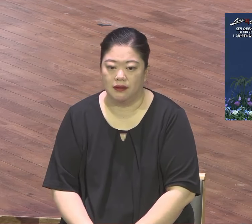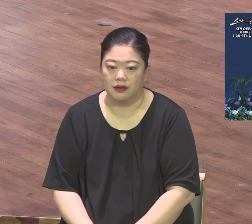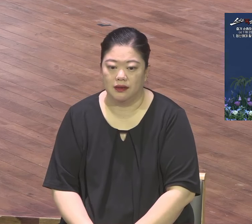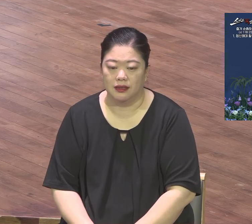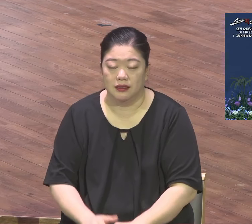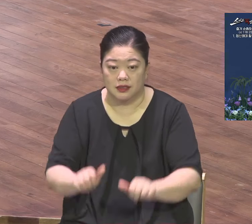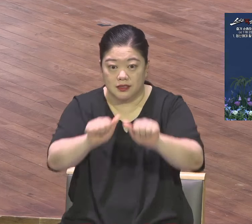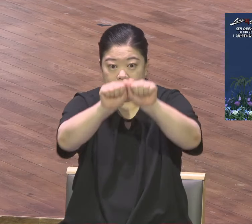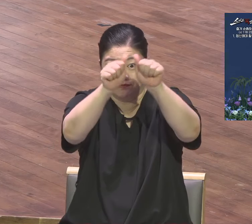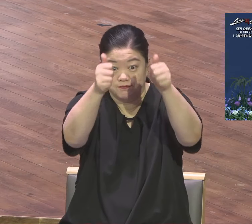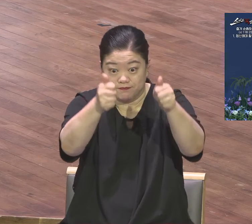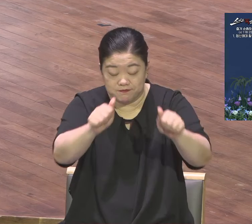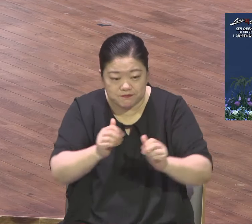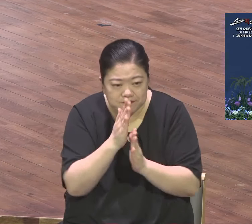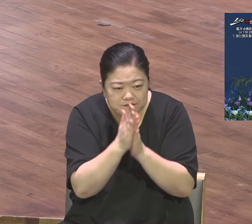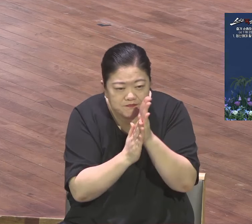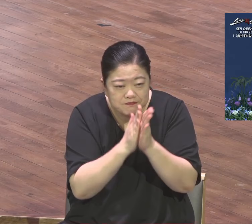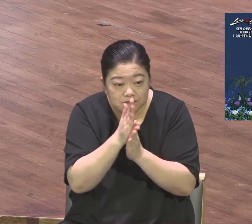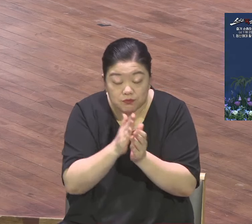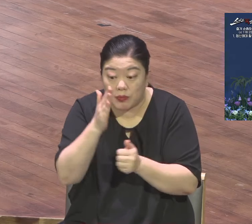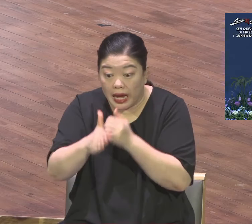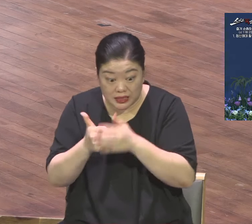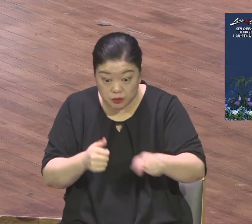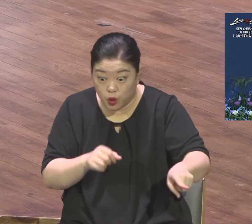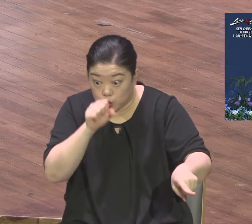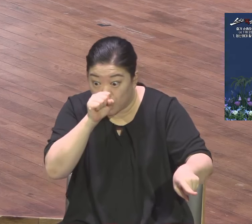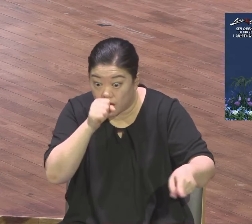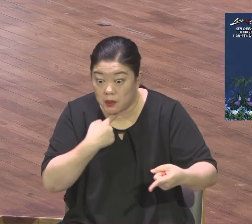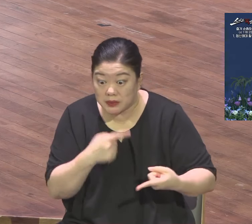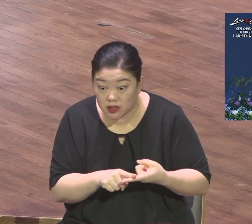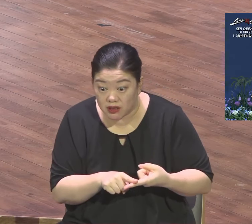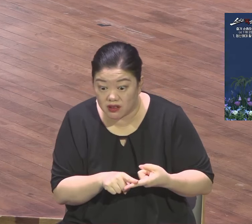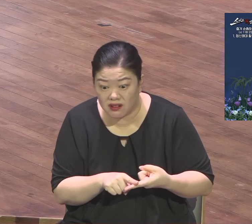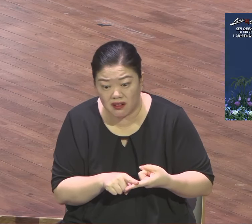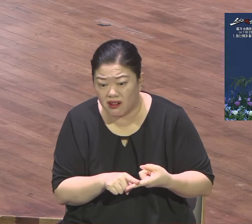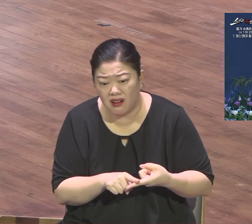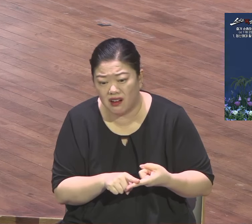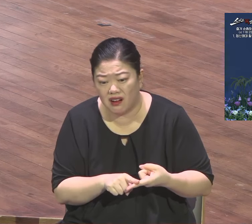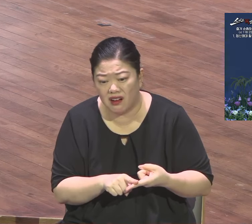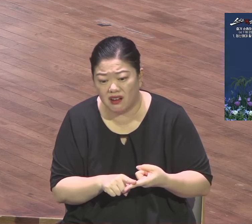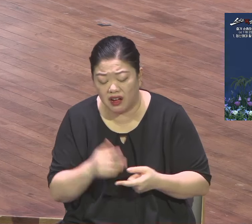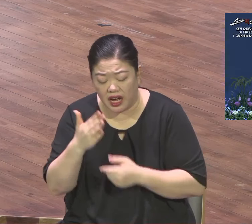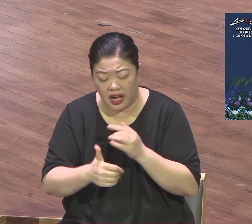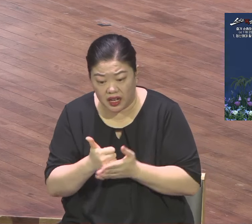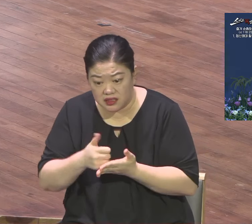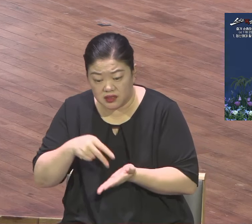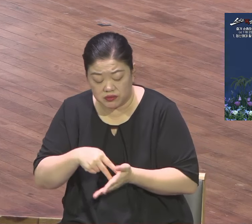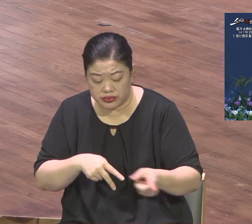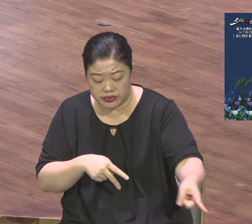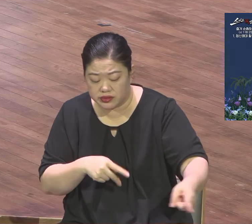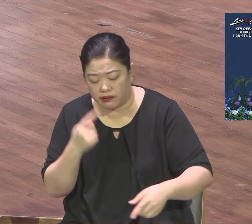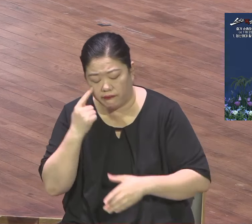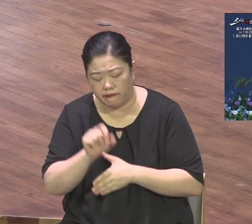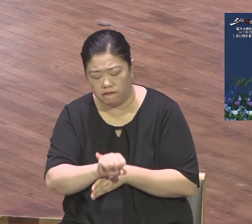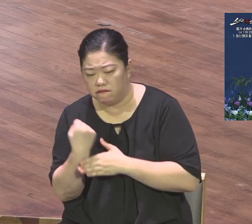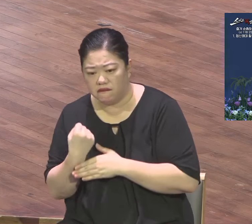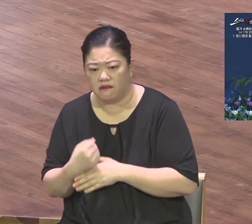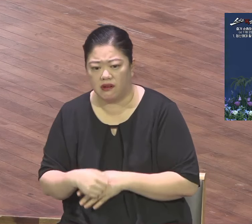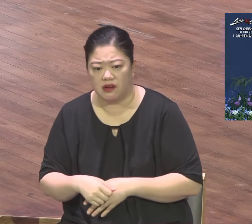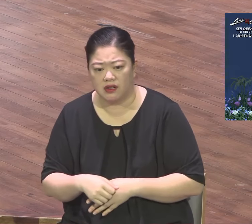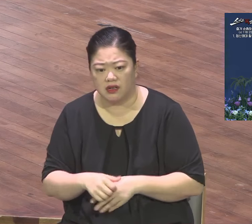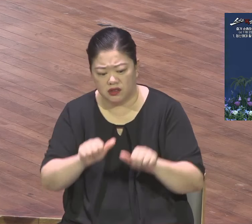우상숭배. 하나님이 제일 싫어하는 것. 이래서 하나님을 거역하고 이렇게 사는 거예요 지금. 하나님 볼 때 기가